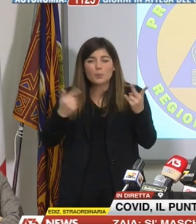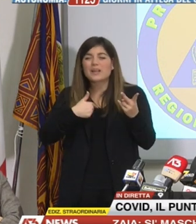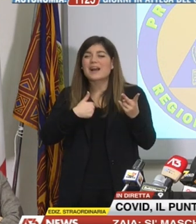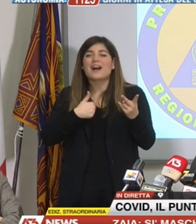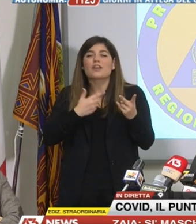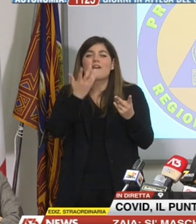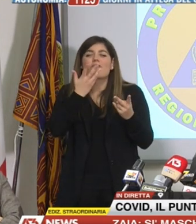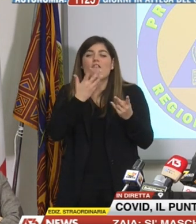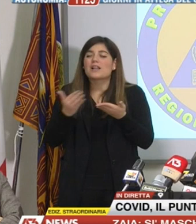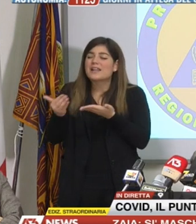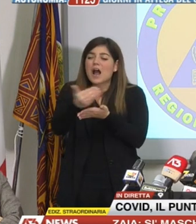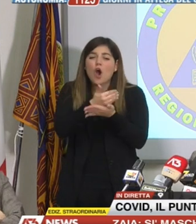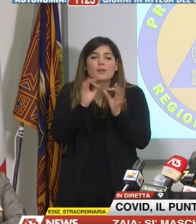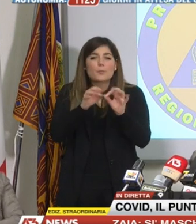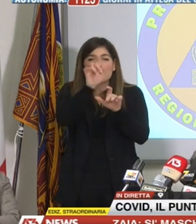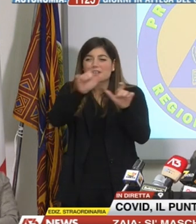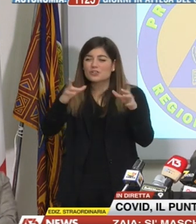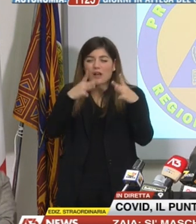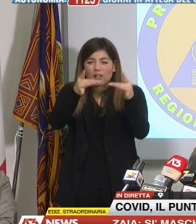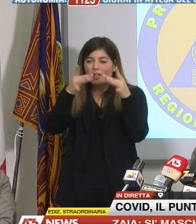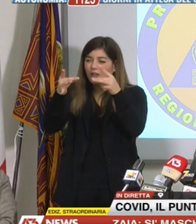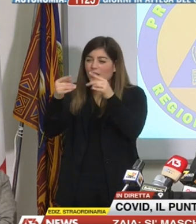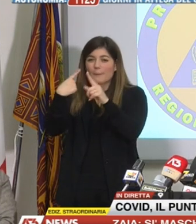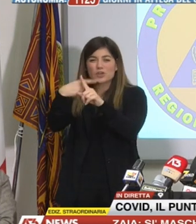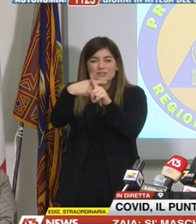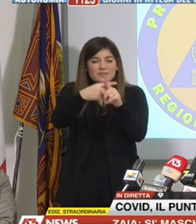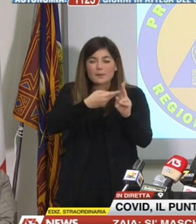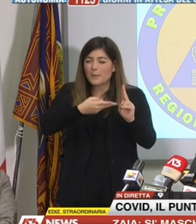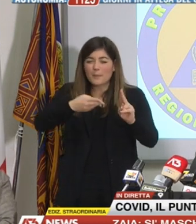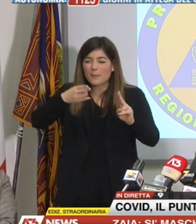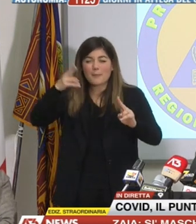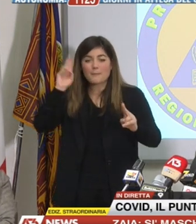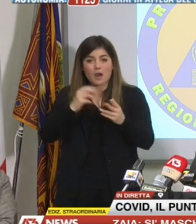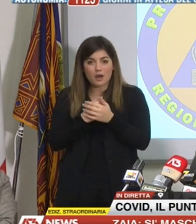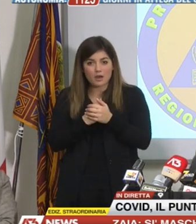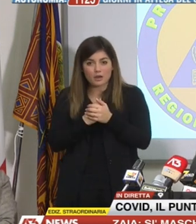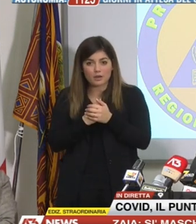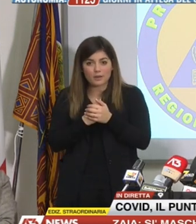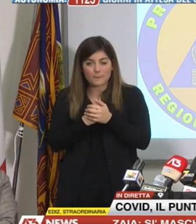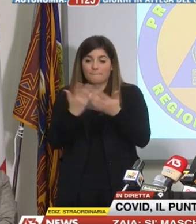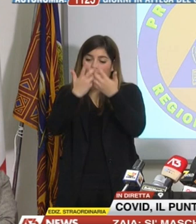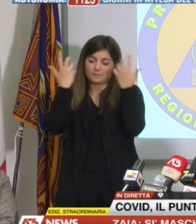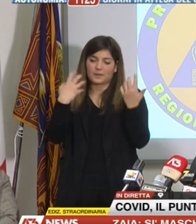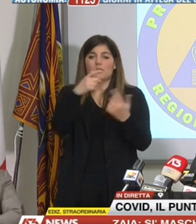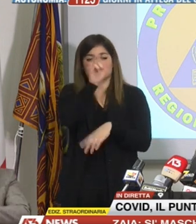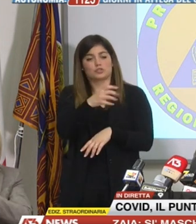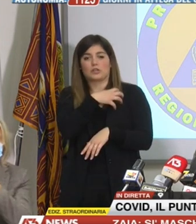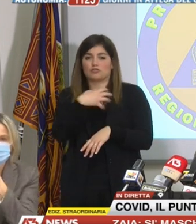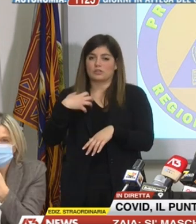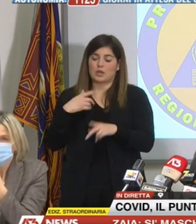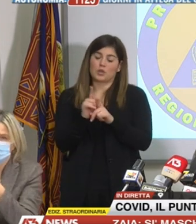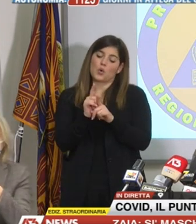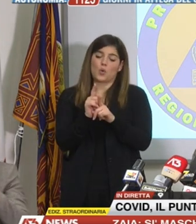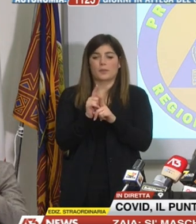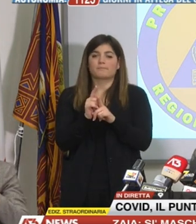più positivi possibile, no, star lì. Ovvio che lo scienziato giustamente fa le sue considerazioni che sono più raffinate